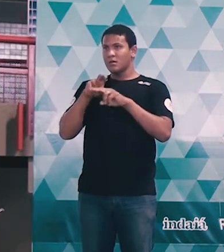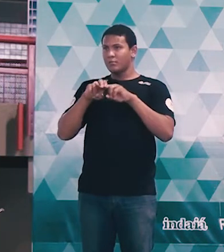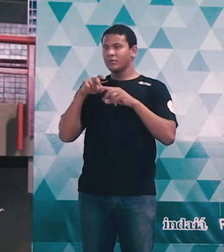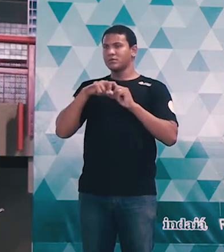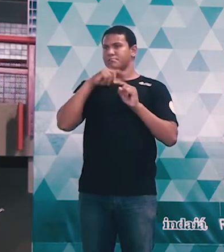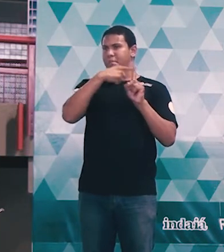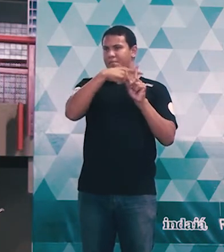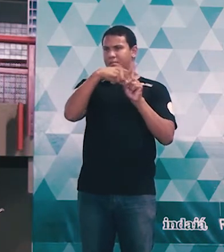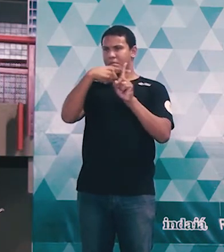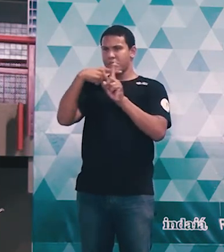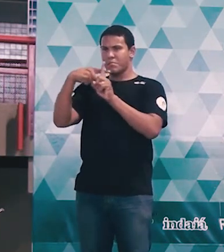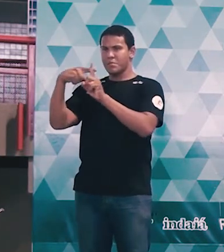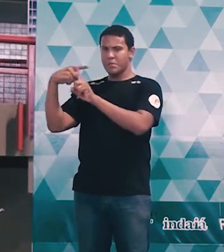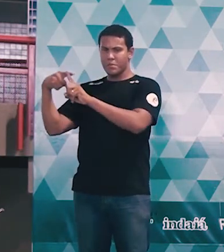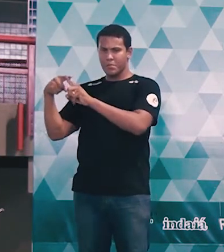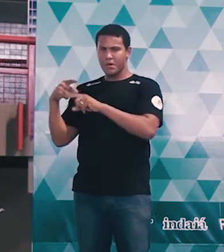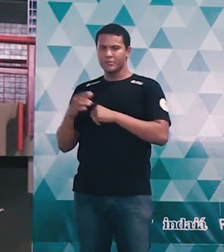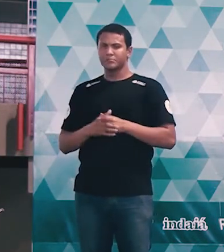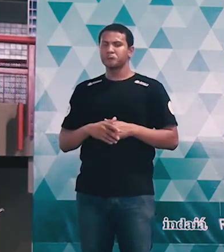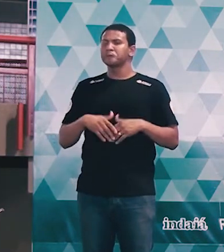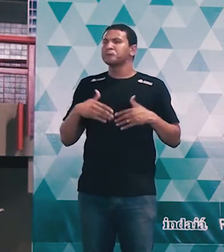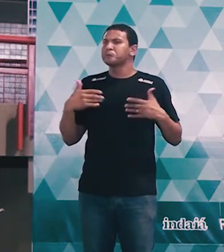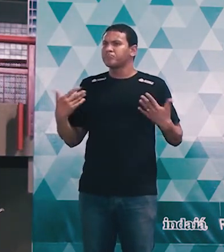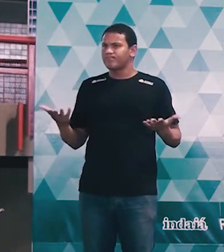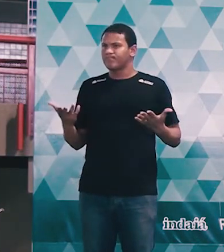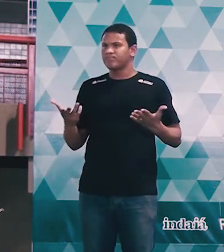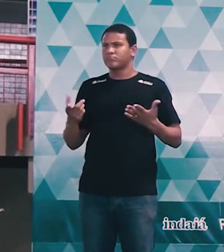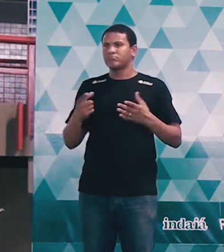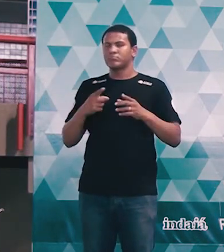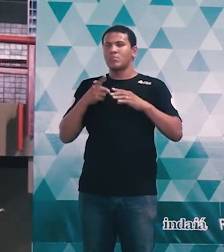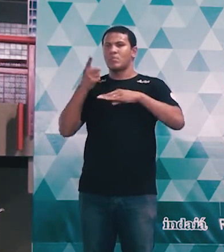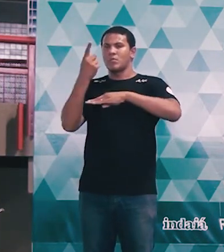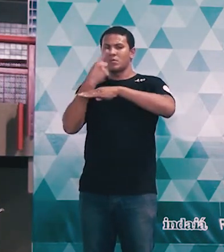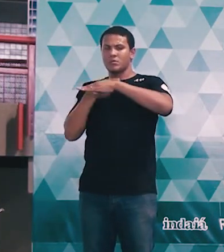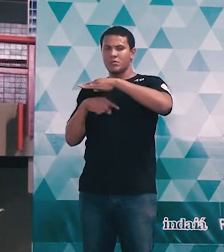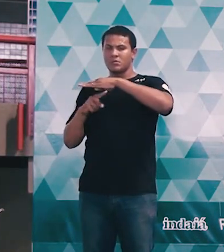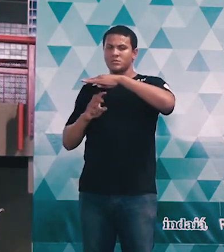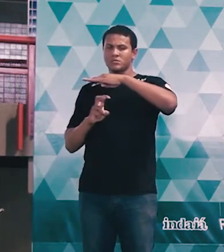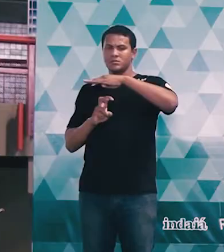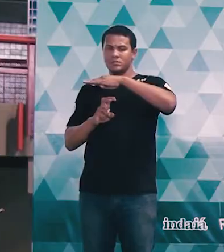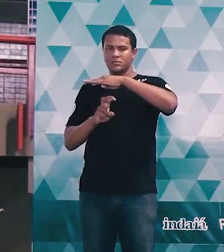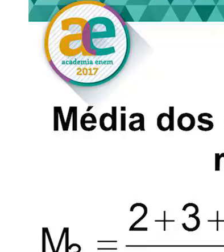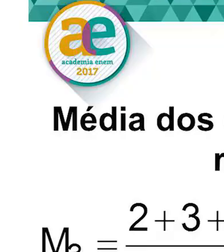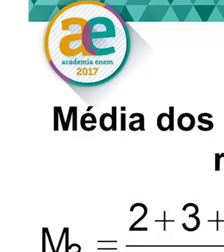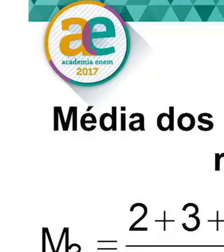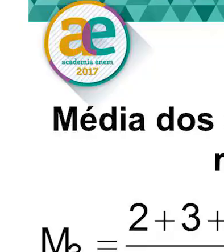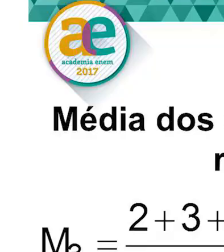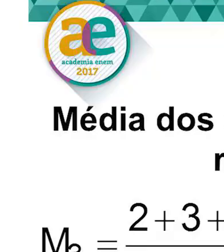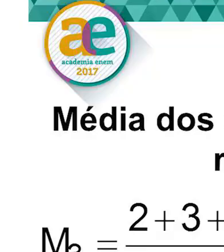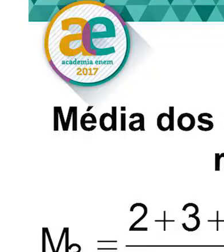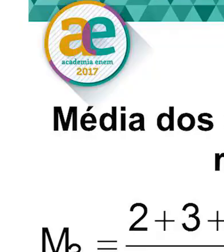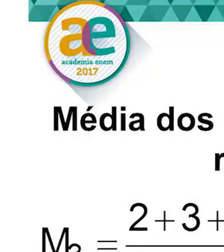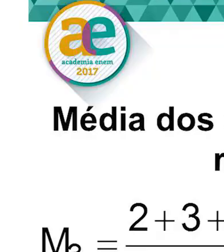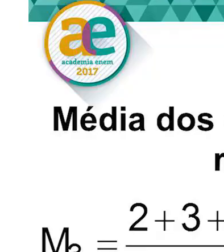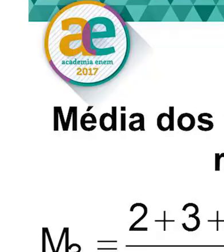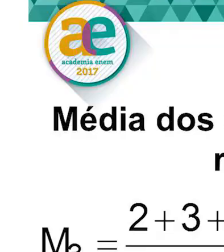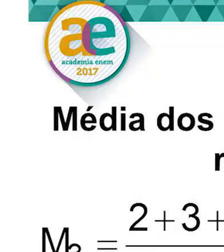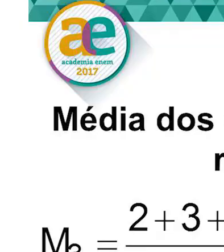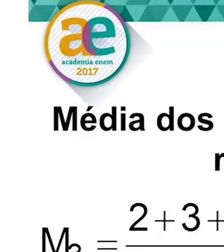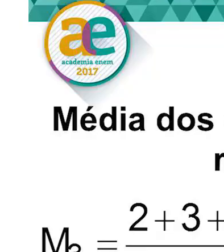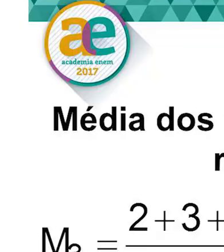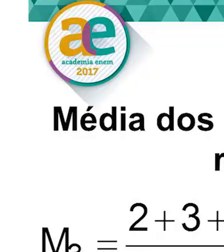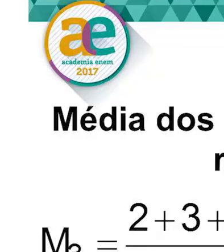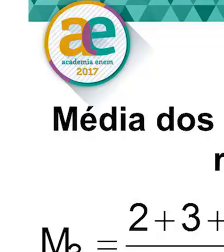vamos calcular a média. Como é que a gente faz isso? Soma todos e divide pela quantidade. Então média dos experimentos para o reagente